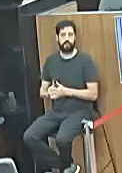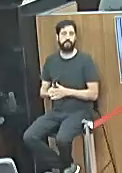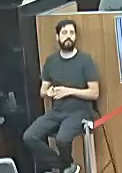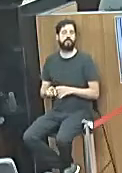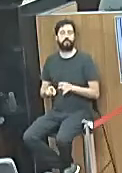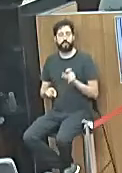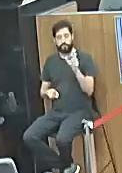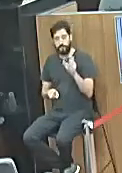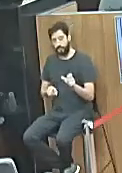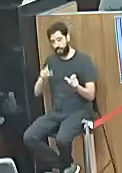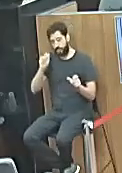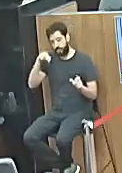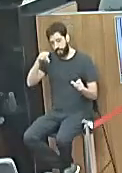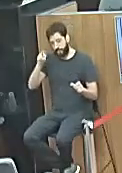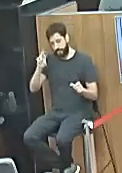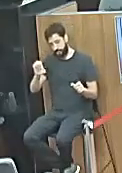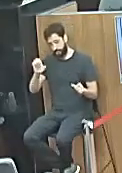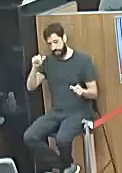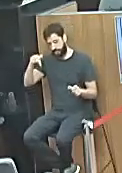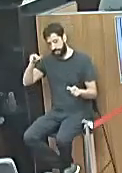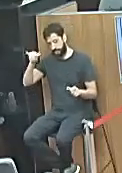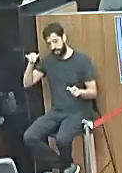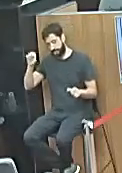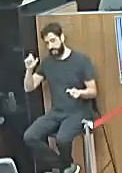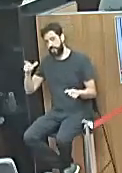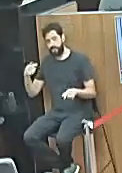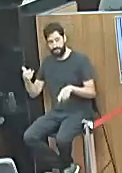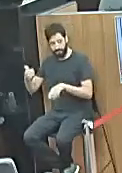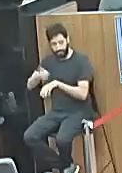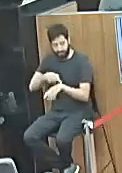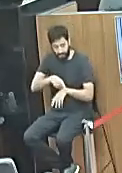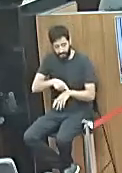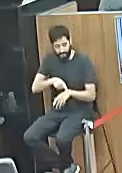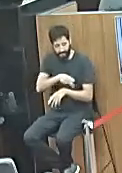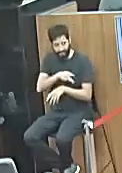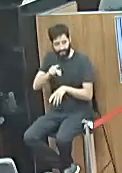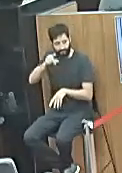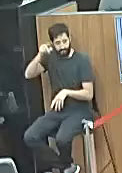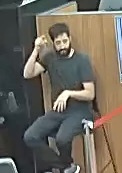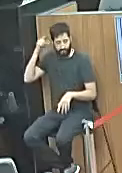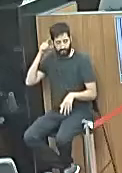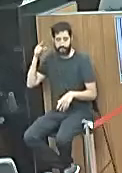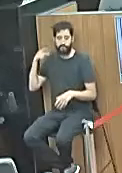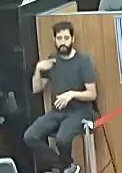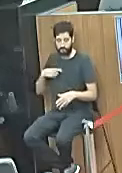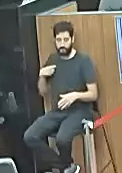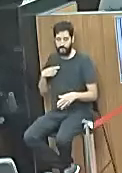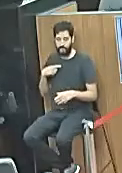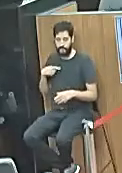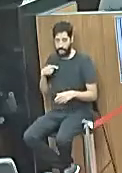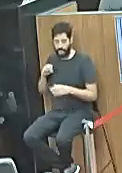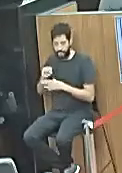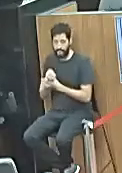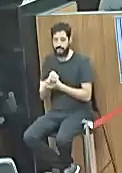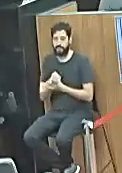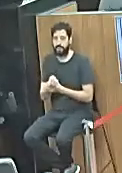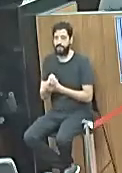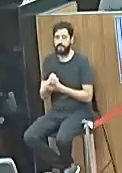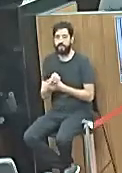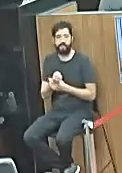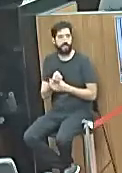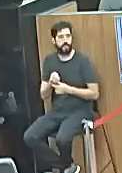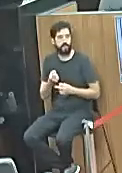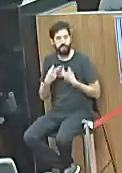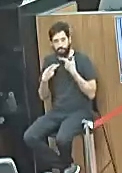eles o andré quintão que preside essa comissão durante tantos anos defendendo e se essa nova forma de permitir